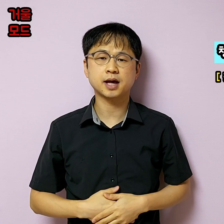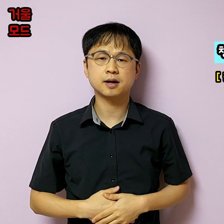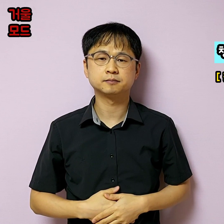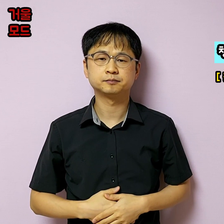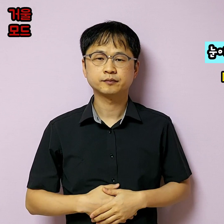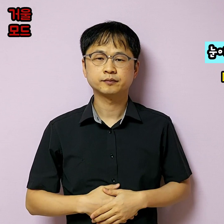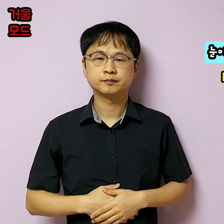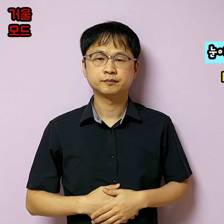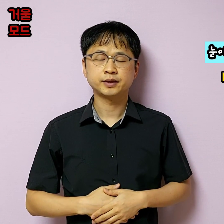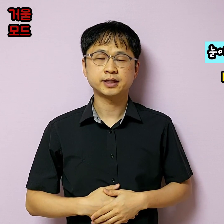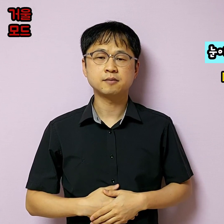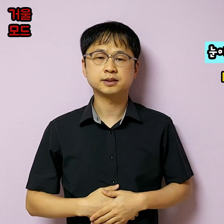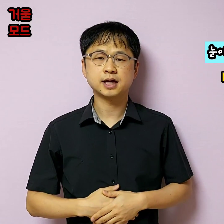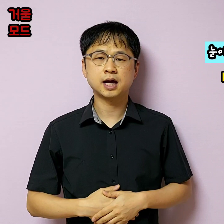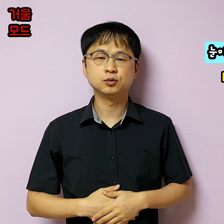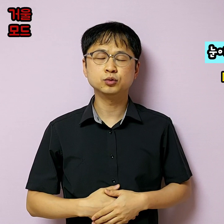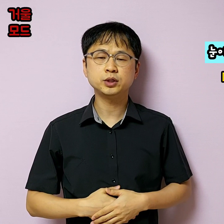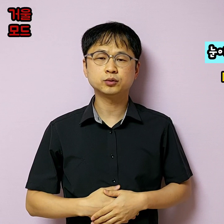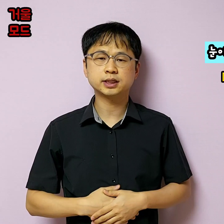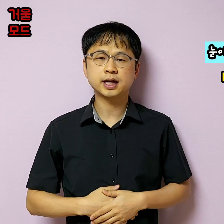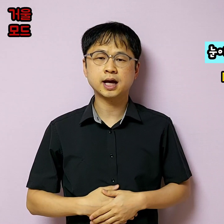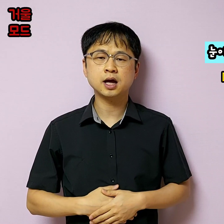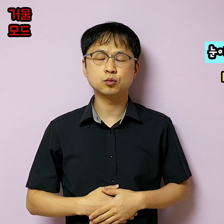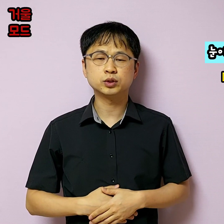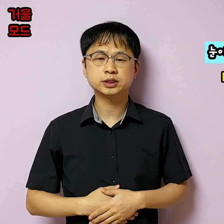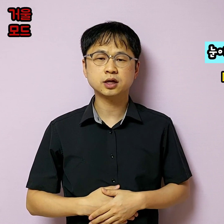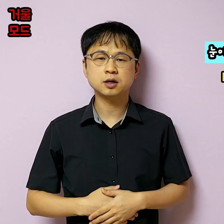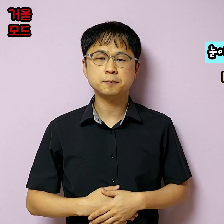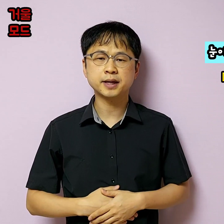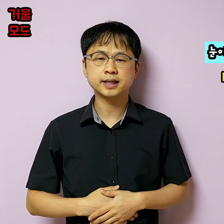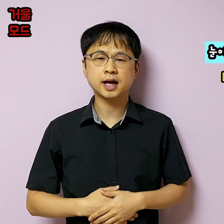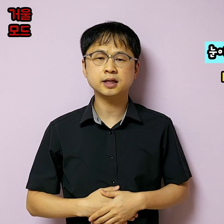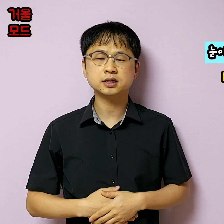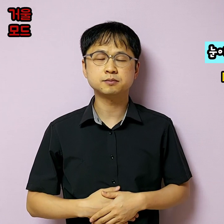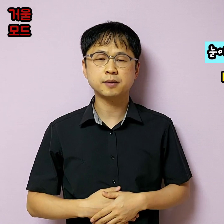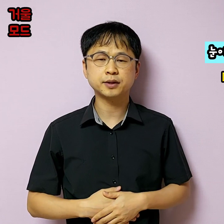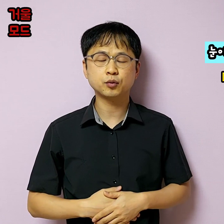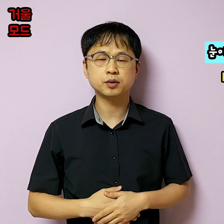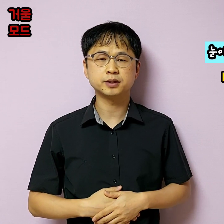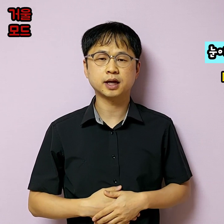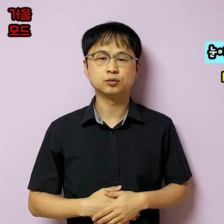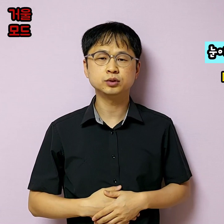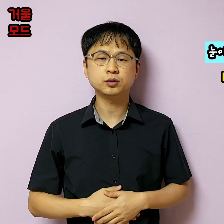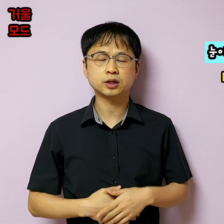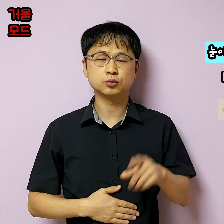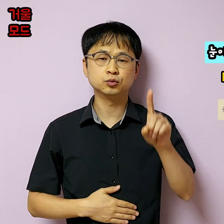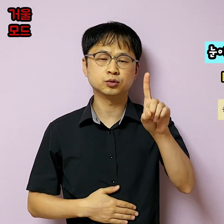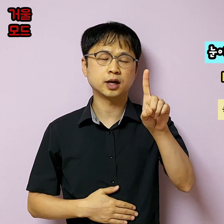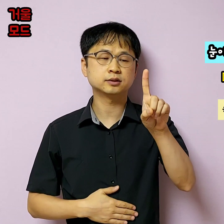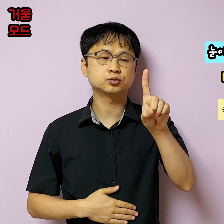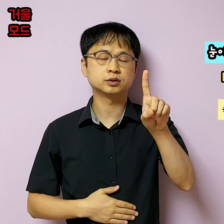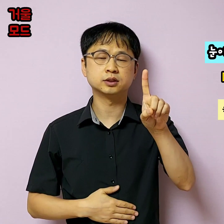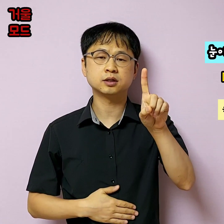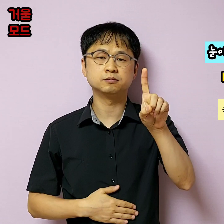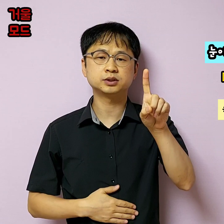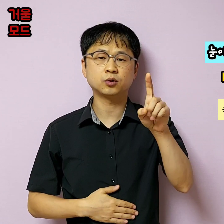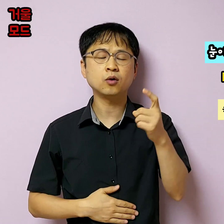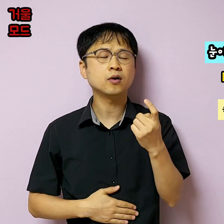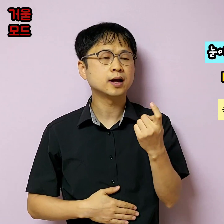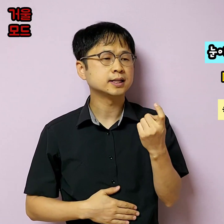됩니다. 네, 다음 가사. 눈이 오잖아 우리 처음 만난 그 밤에도입니다. 눈이 오다, 눈 하는 수어는 검지로